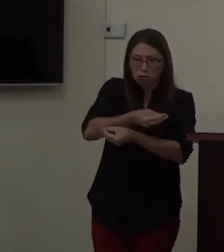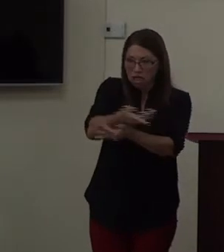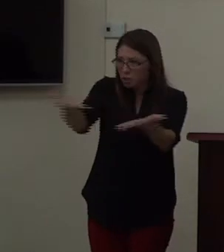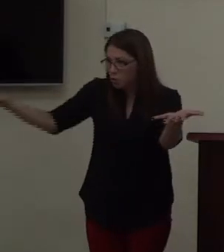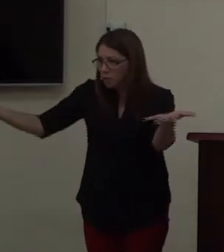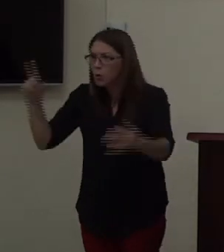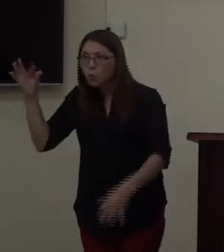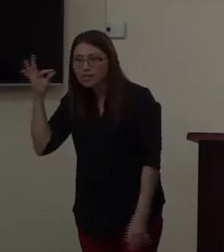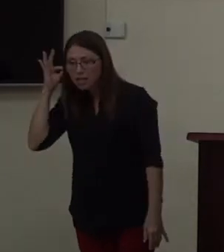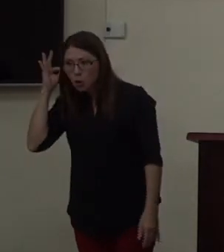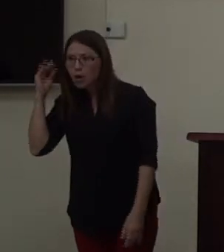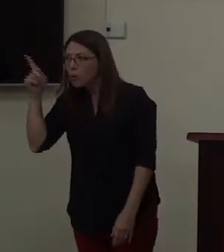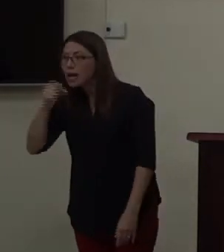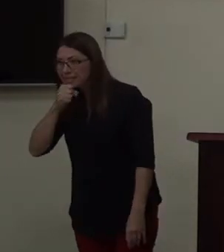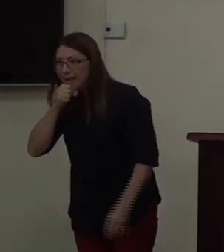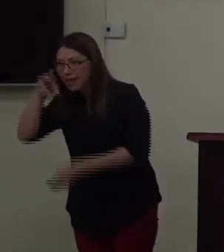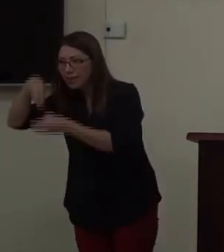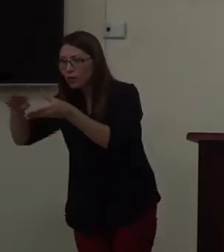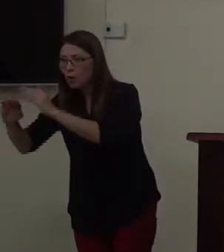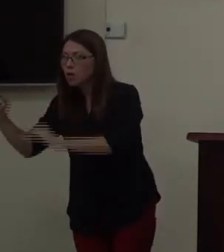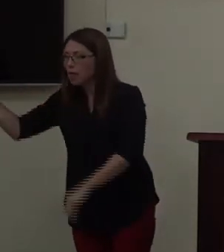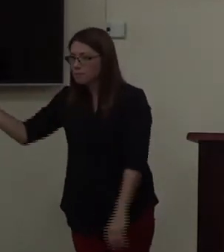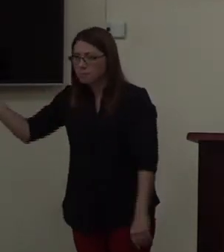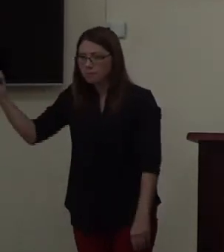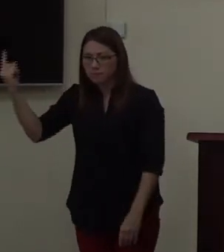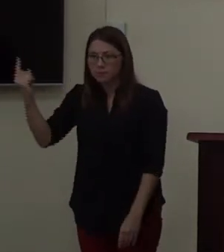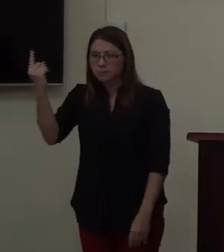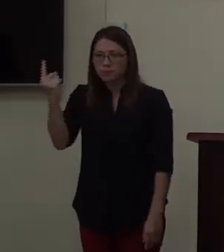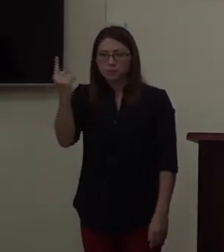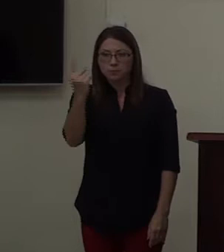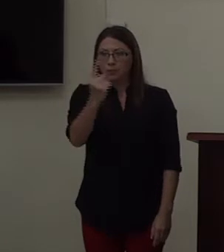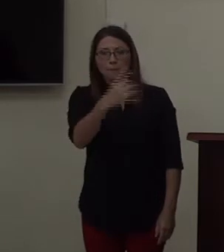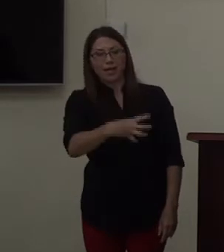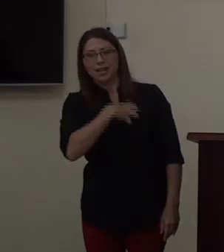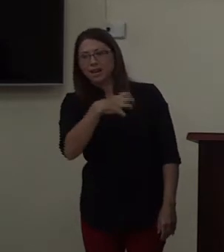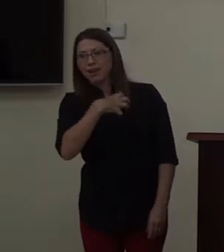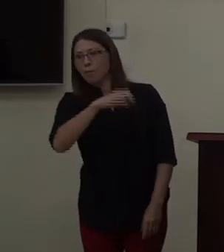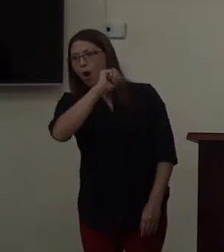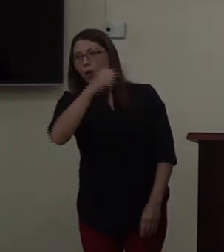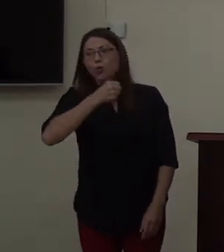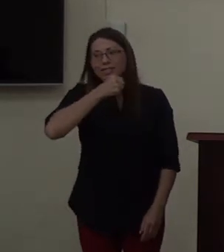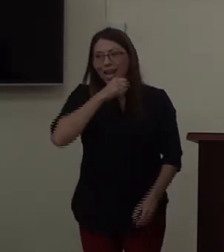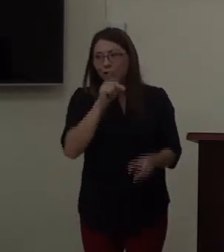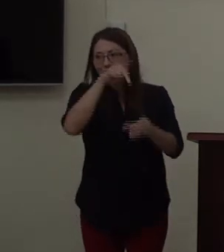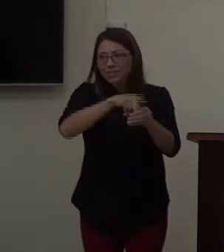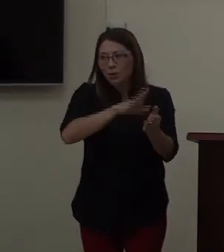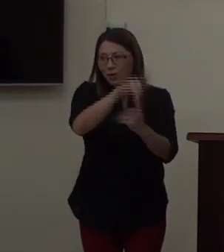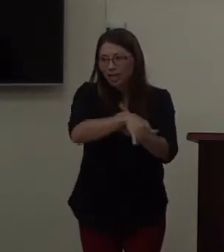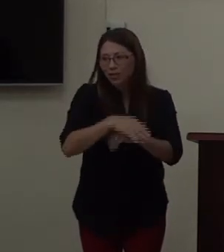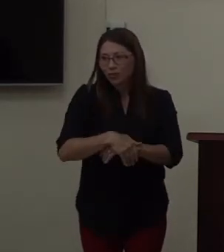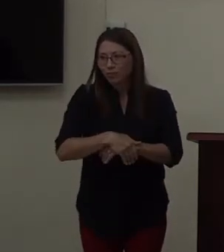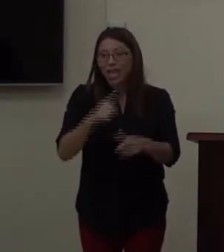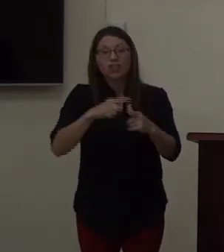una anciana reconocida como tal dentro de la comunidad, y se le va a hacer el reclamo a otro anciano que participó del proyecto y acusarlo de que